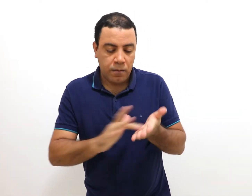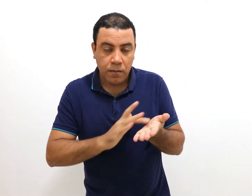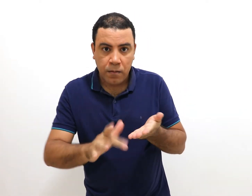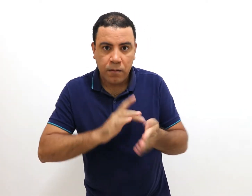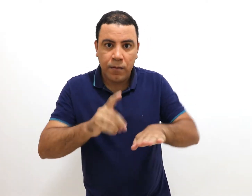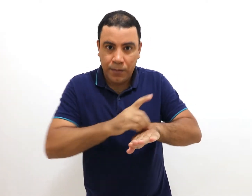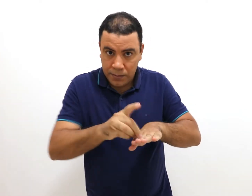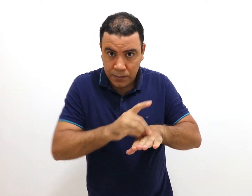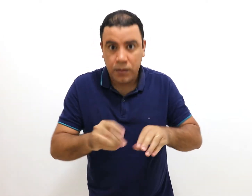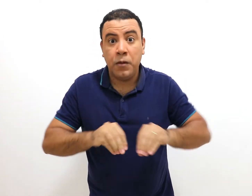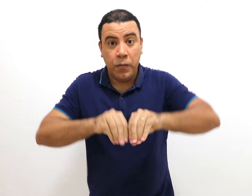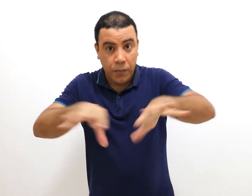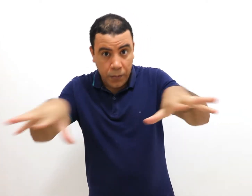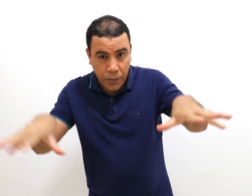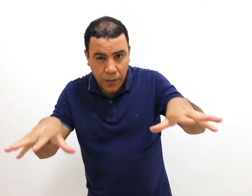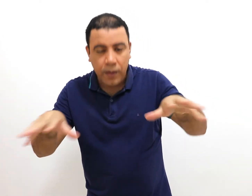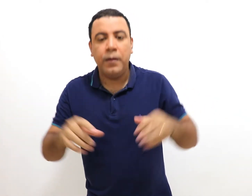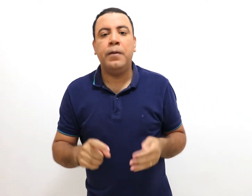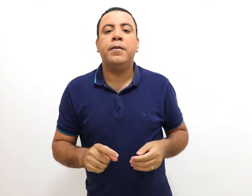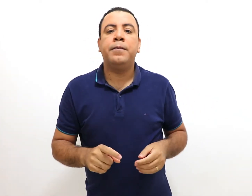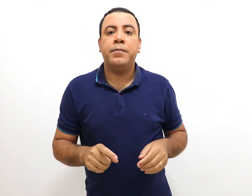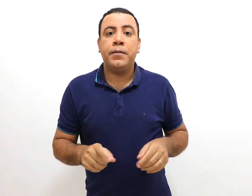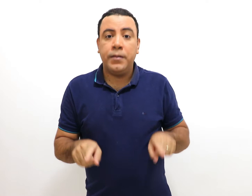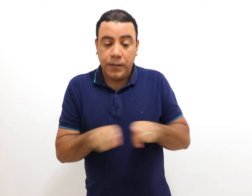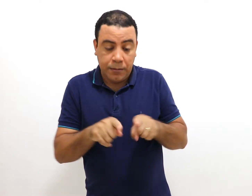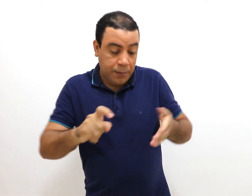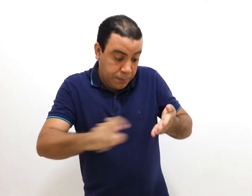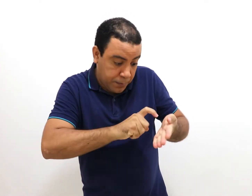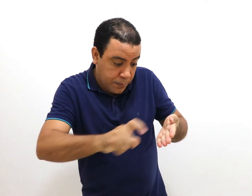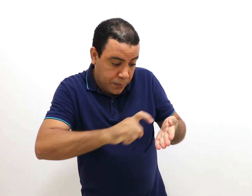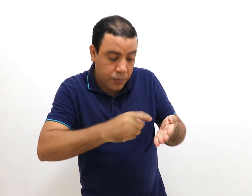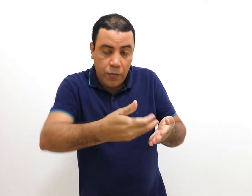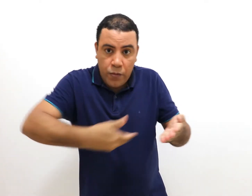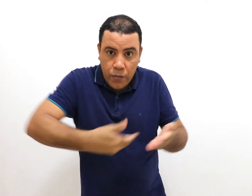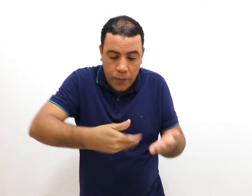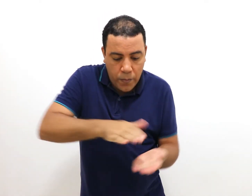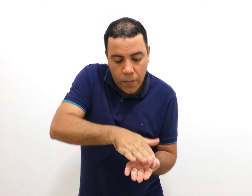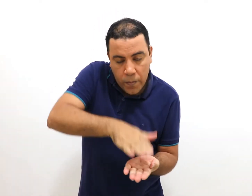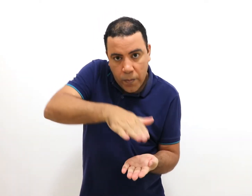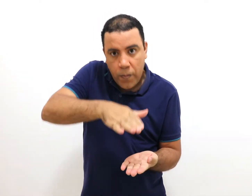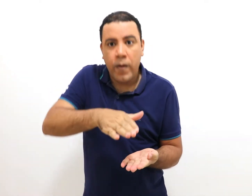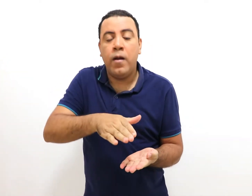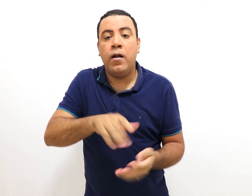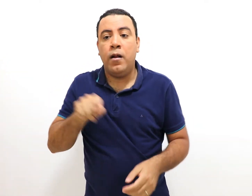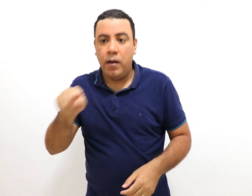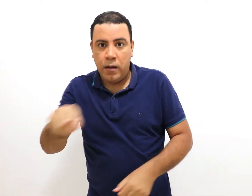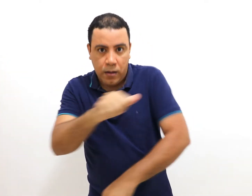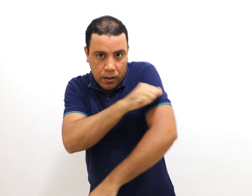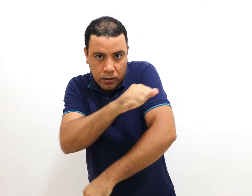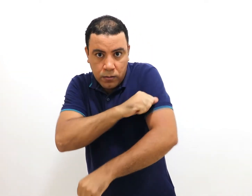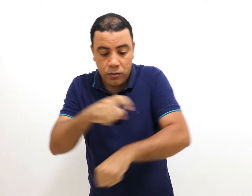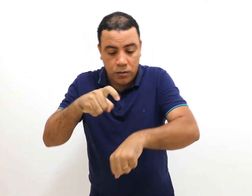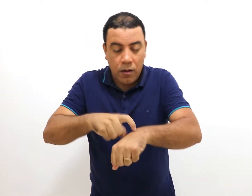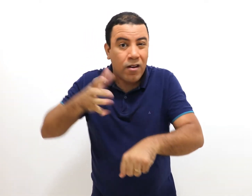Após a produção e publicização no formato digital, imprime-se para ampliar o acesso